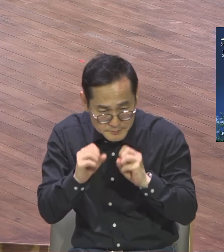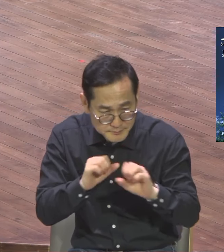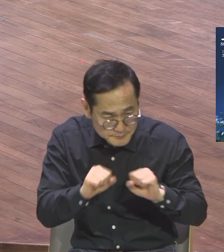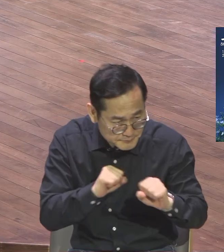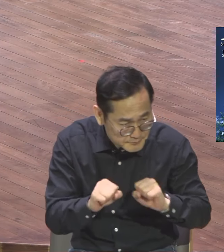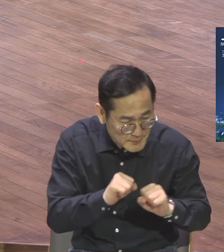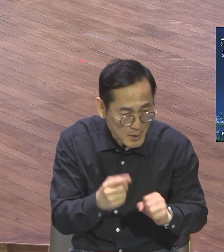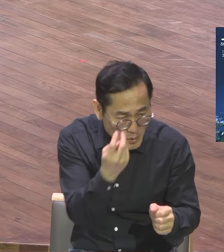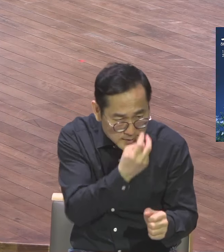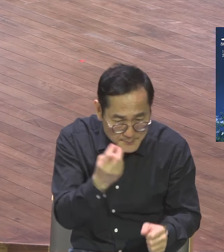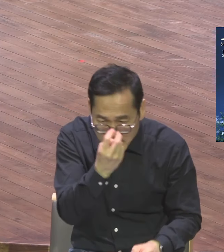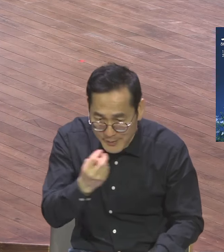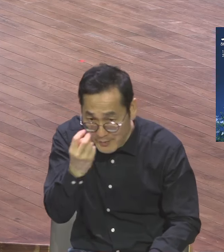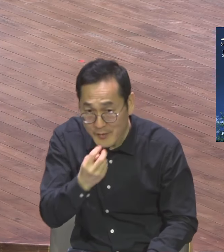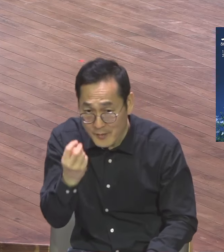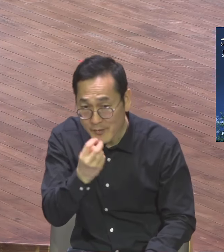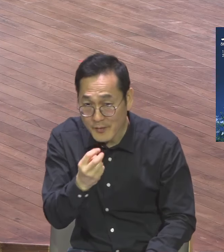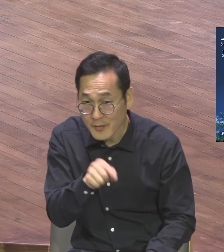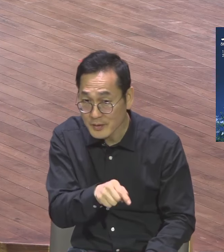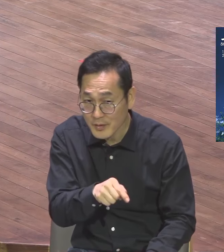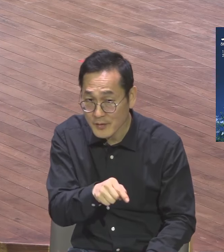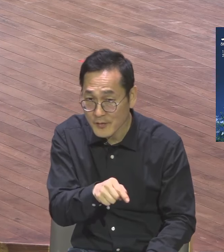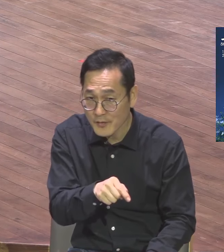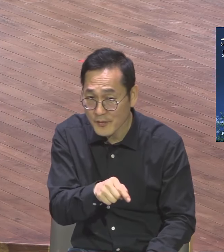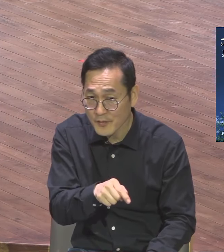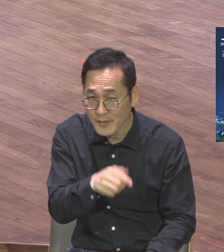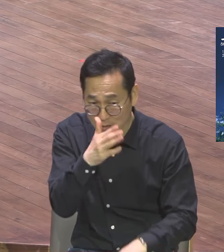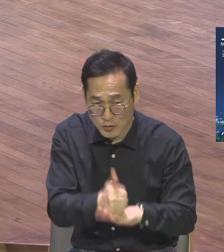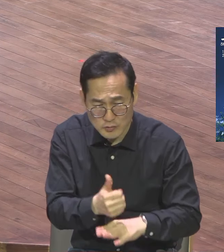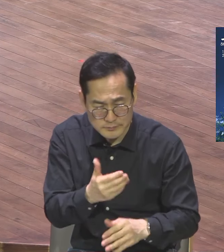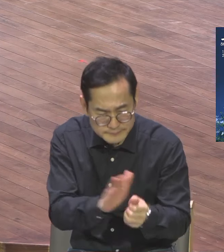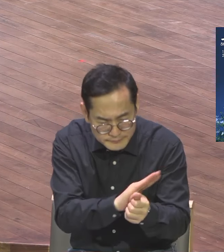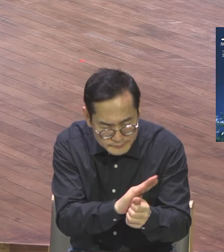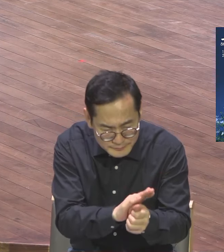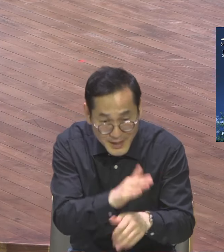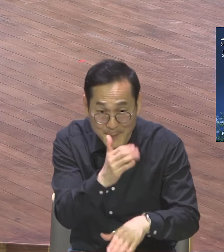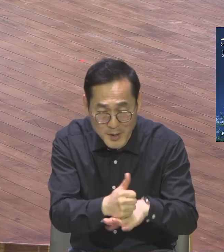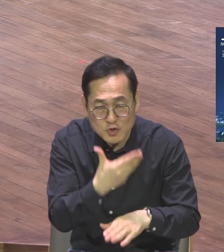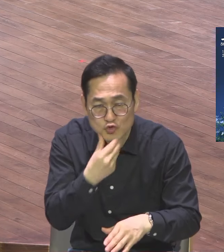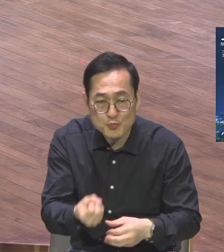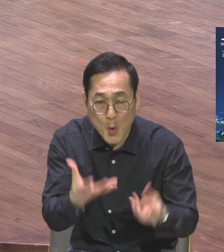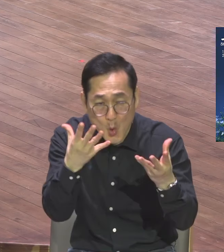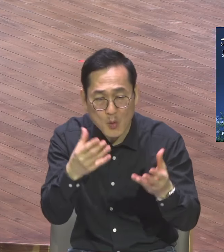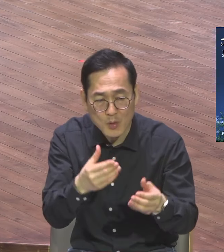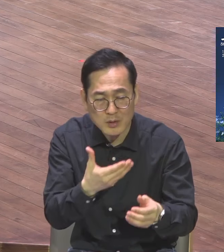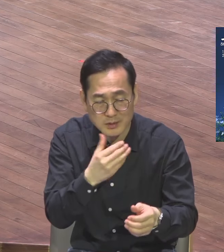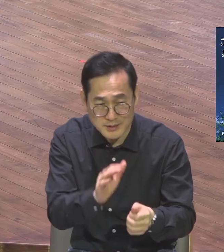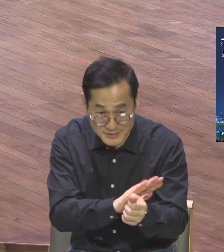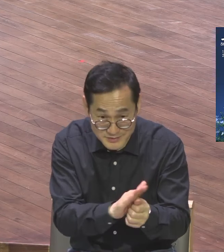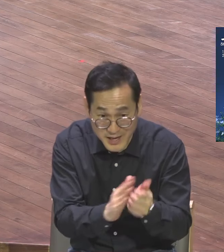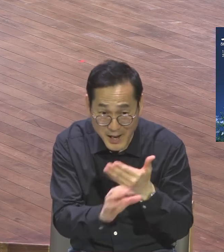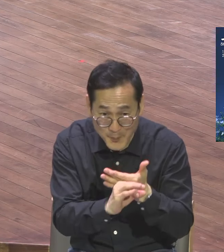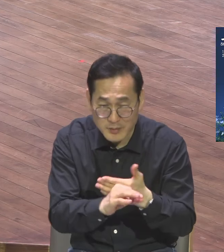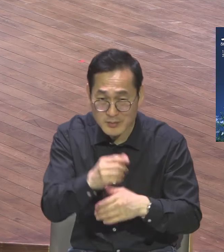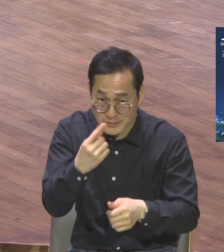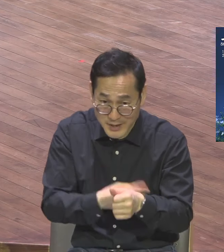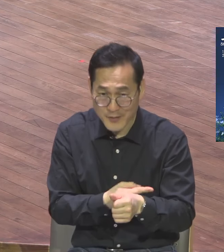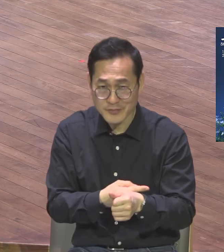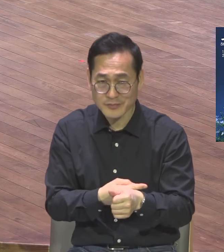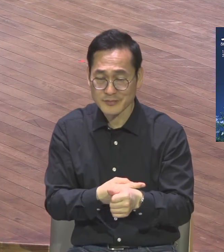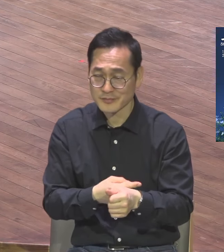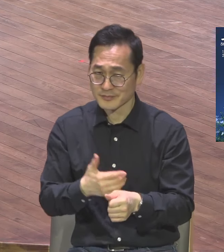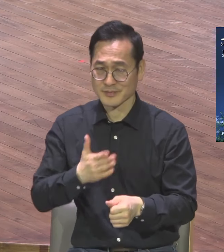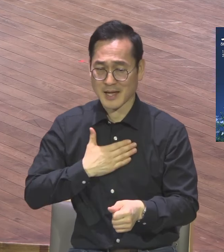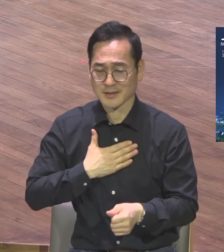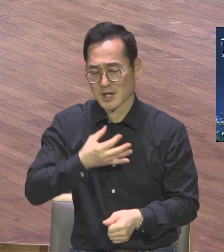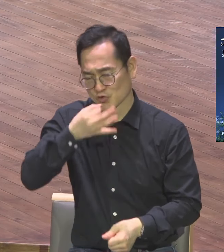살피면 그 축복이 우리에게 돌아오게 된다고 말씀하셨죠. 양을 쫙 살피면 양의 털이